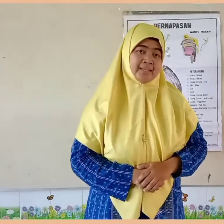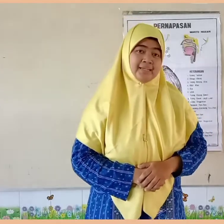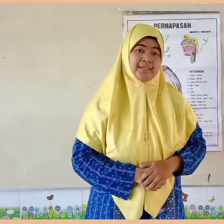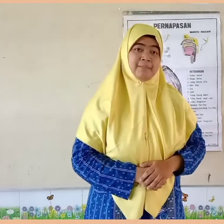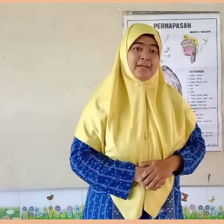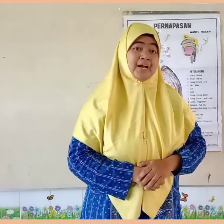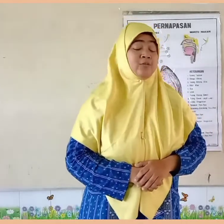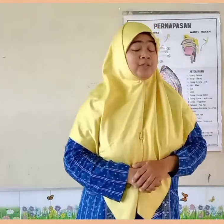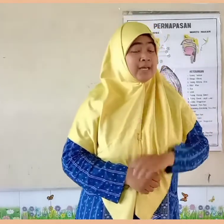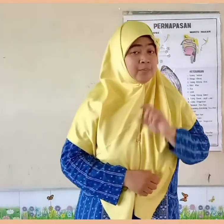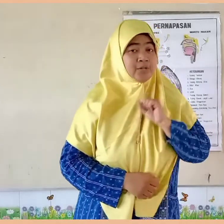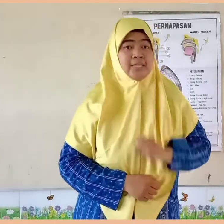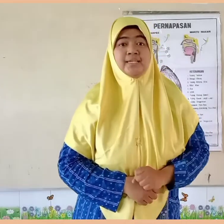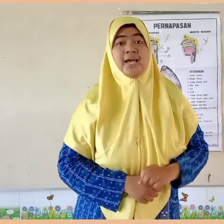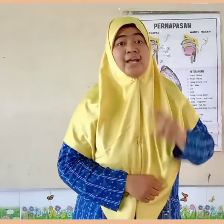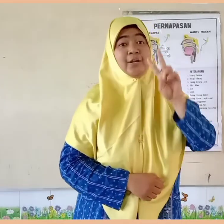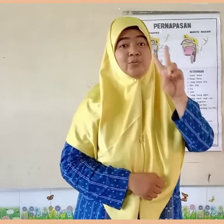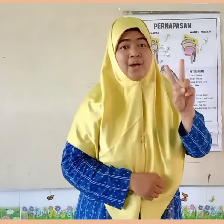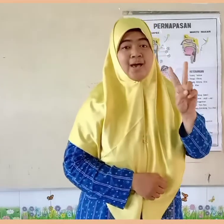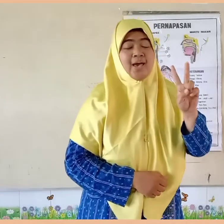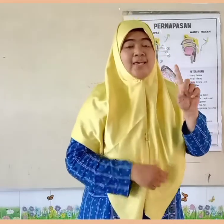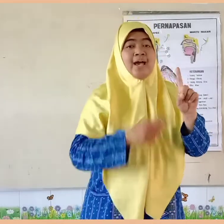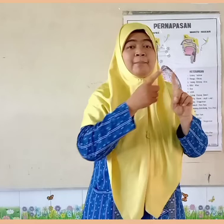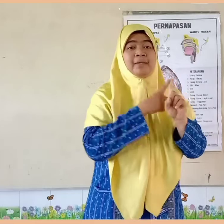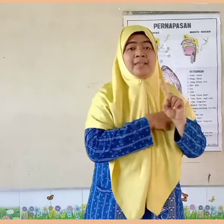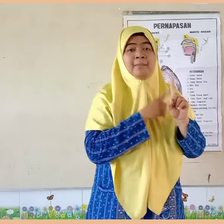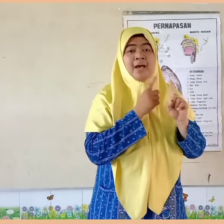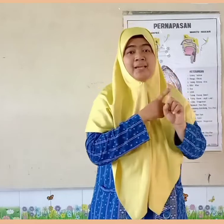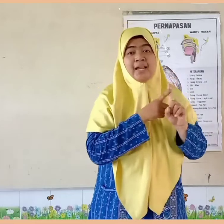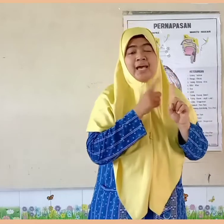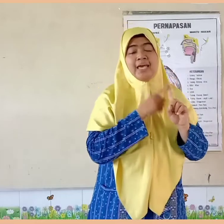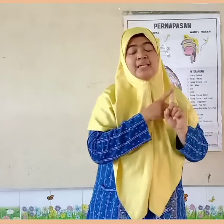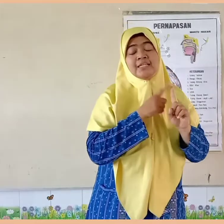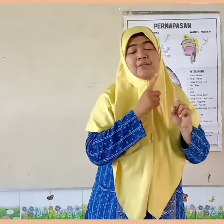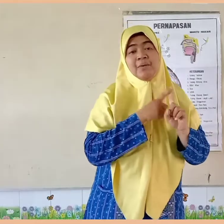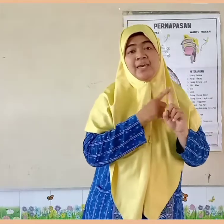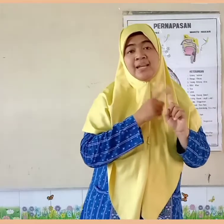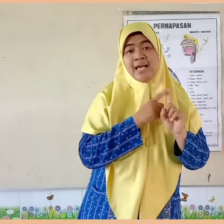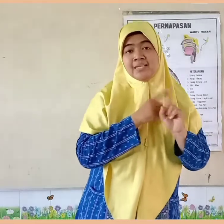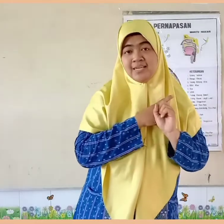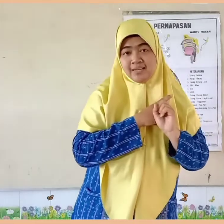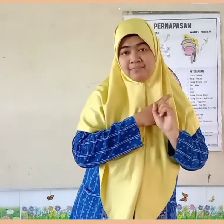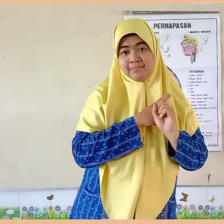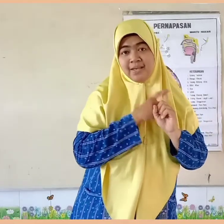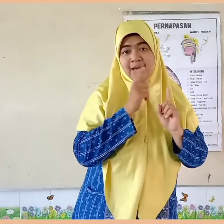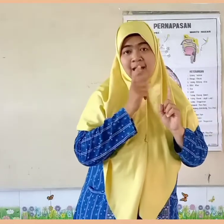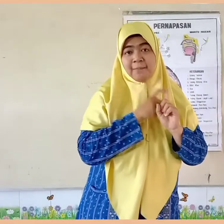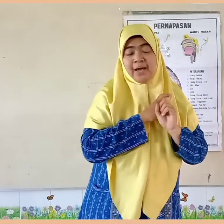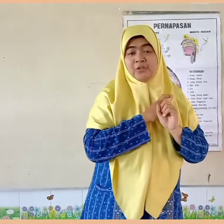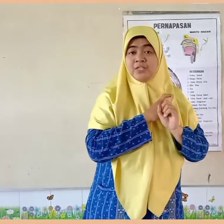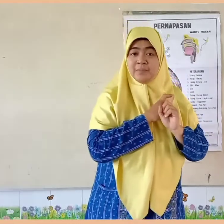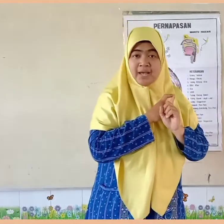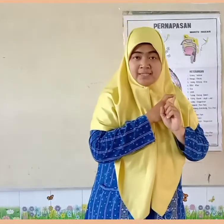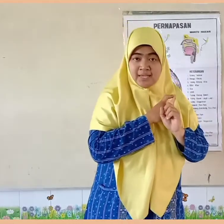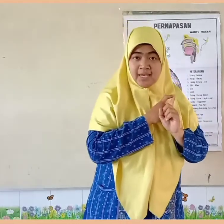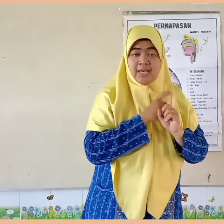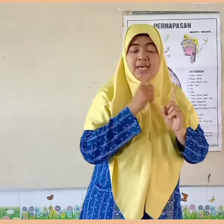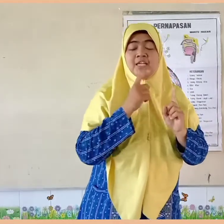pernapasan dibedakan dari prosesnya ada 2. Yang pertama adalah inspirasi. Apa itu inspirasi?